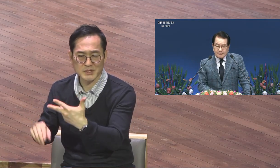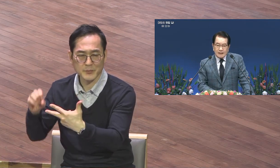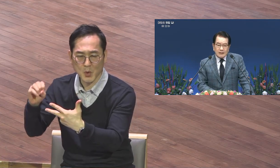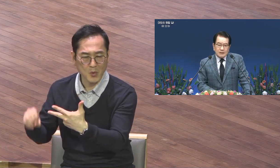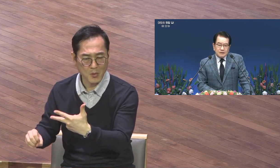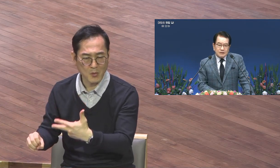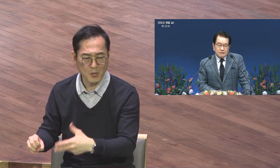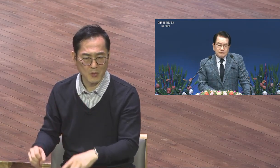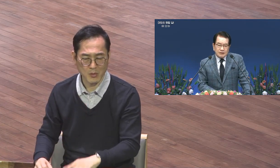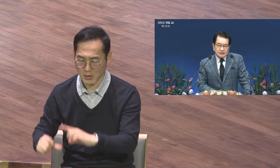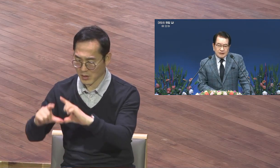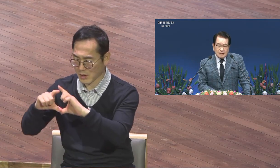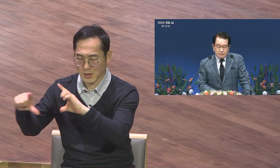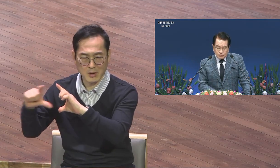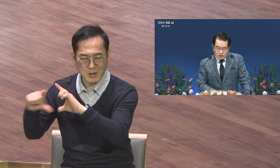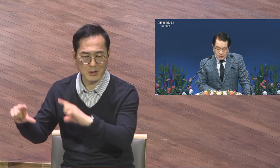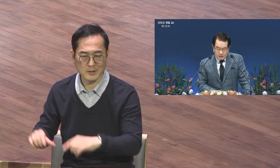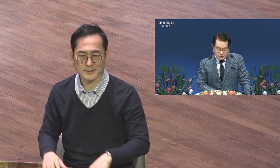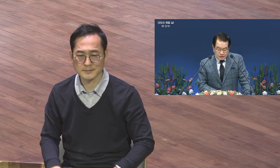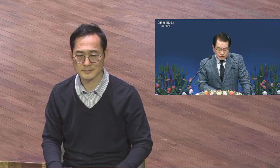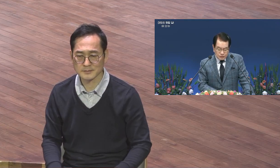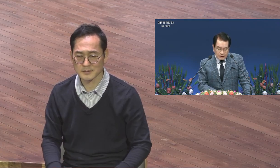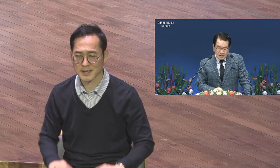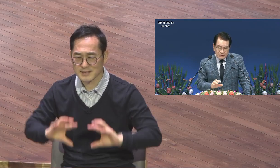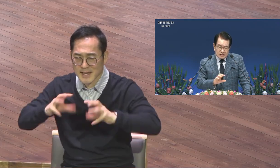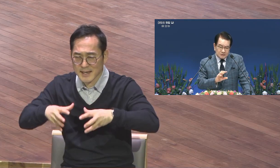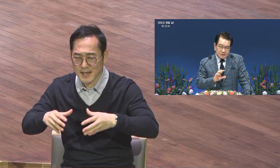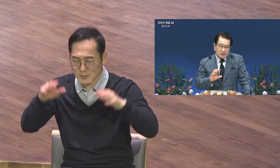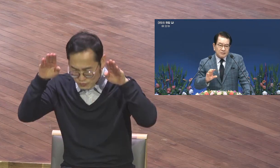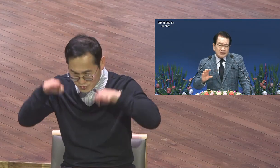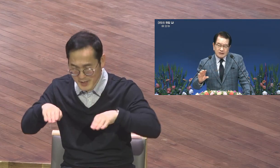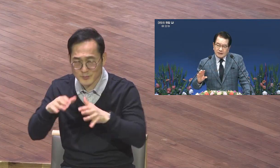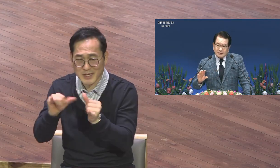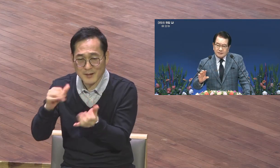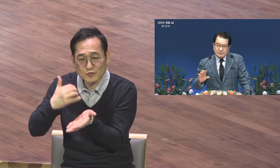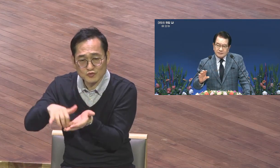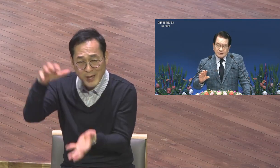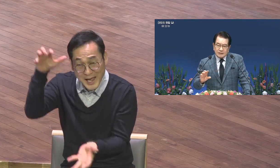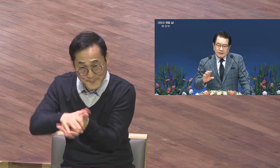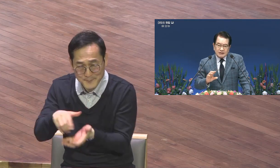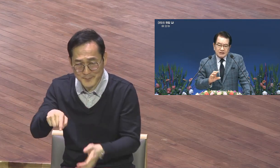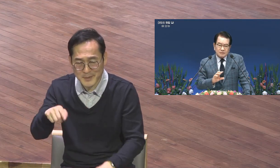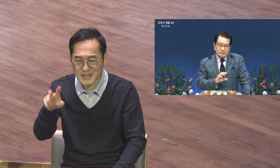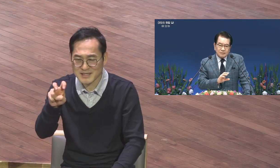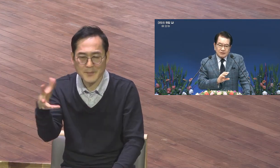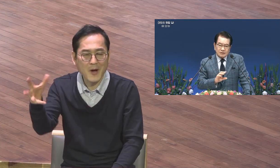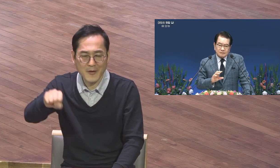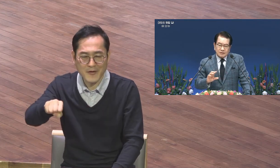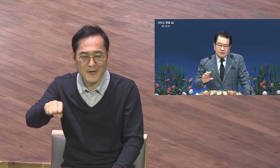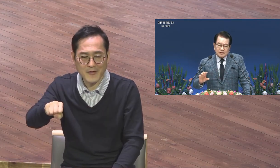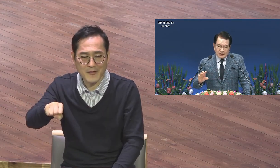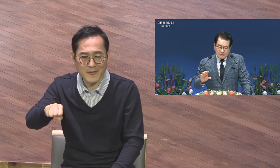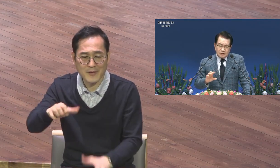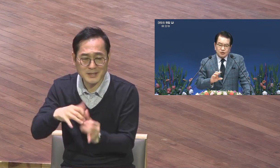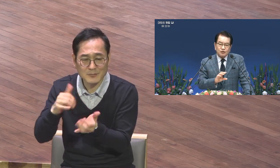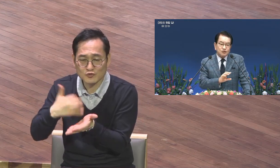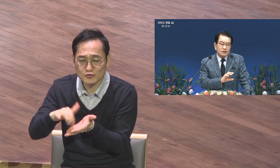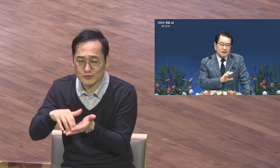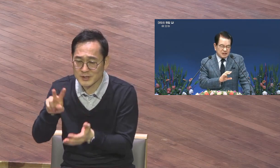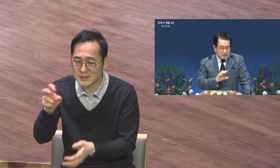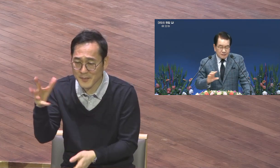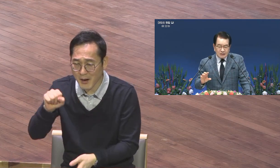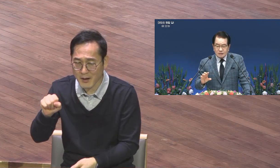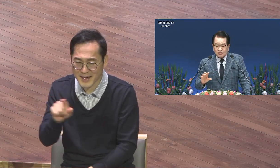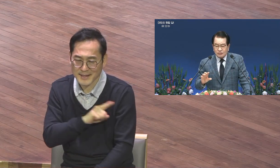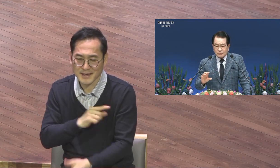파키스탄이 지금 세계 무슬림 인구가 한 20억 명이 돼요. 20억 명. 뭐 제일 종교